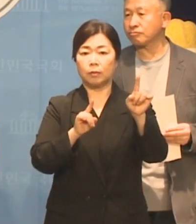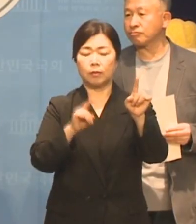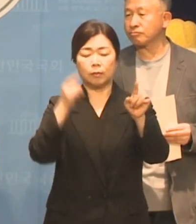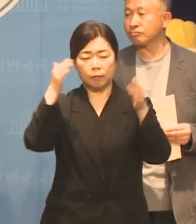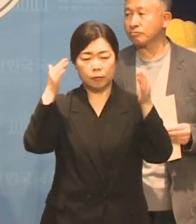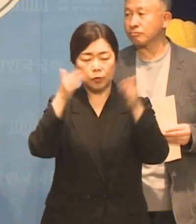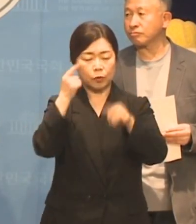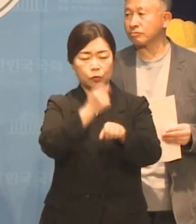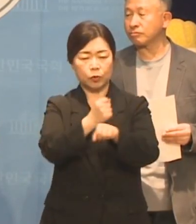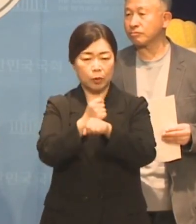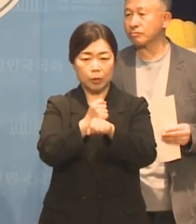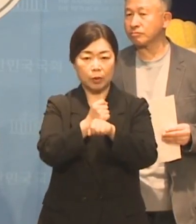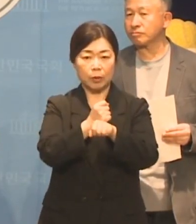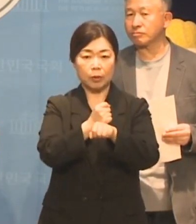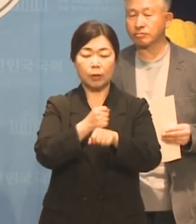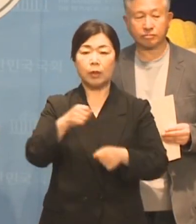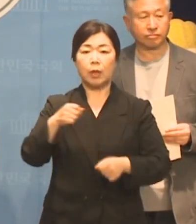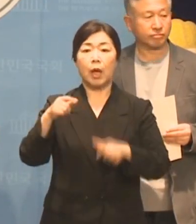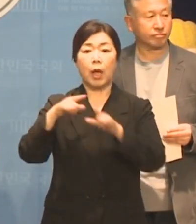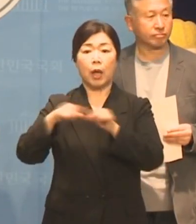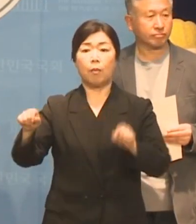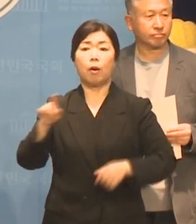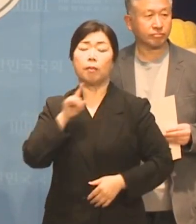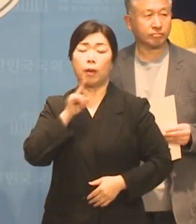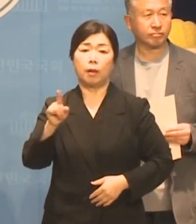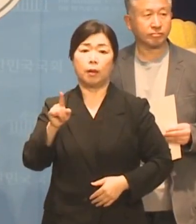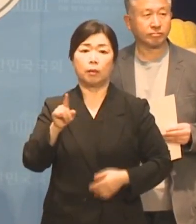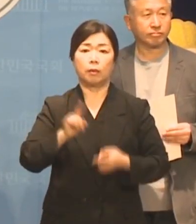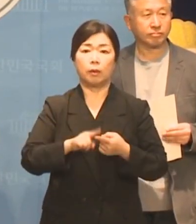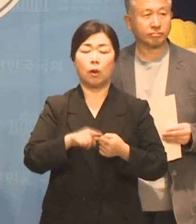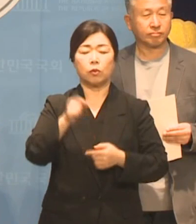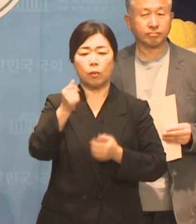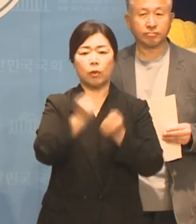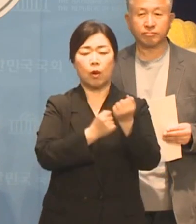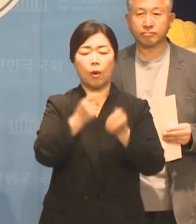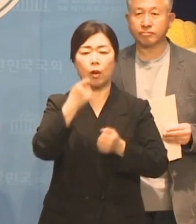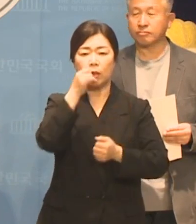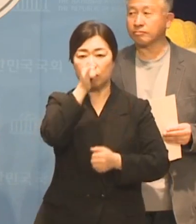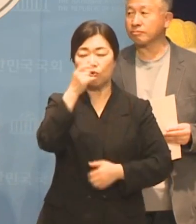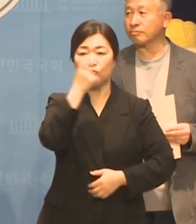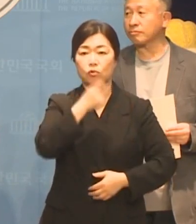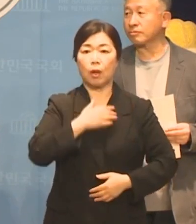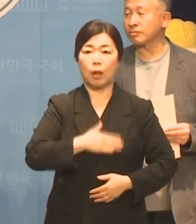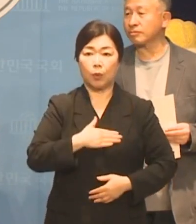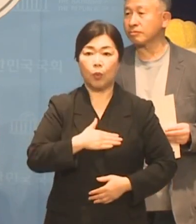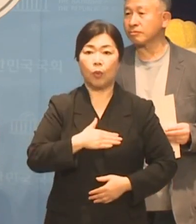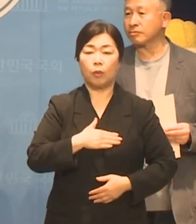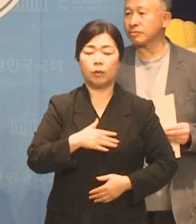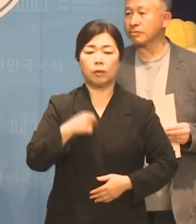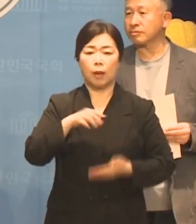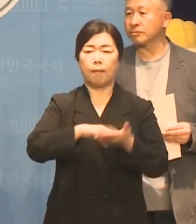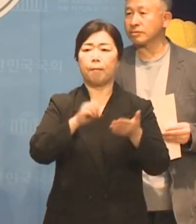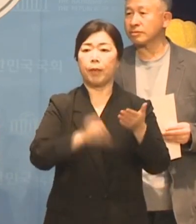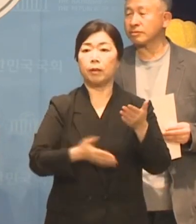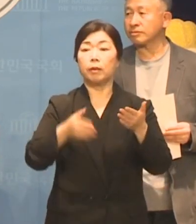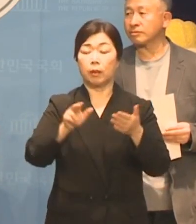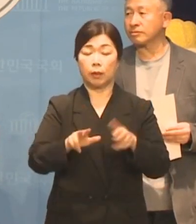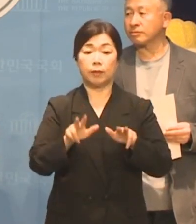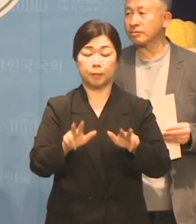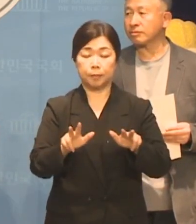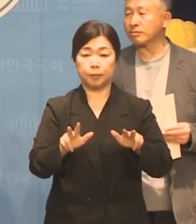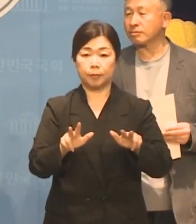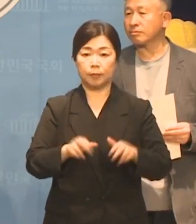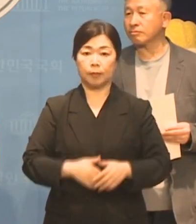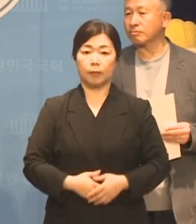하는 일본말 안보 구상에 대해서 약간의 설명이 있으실 줄 알고 그 부분은 제가 생략했습니다만은